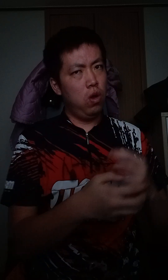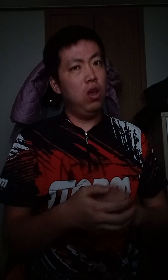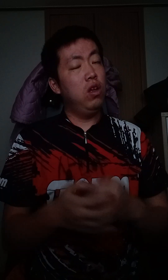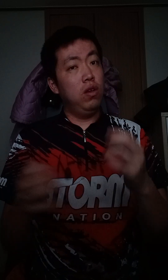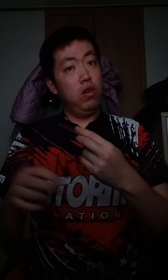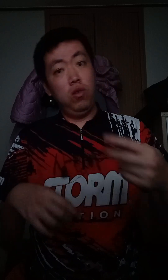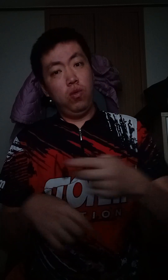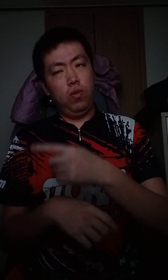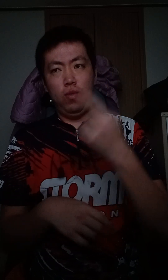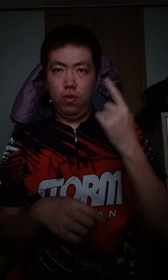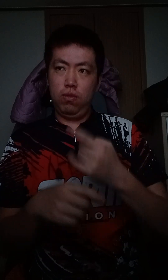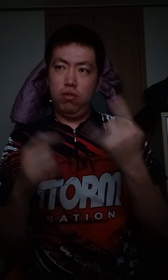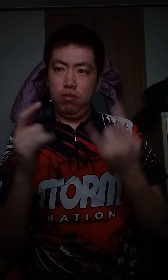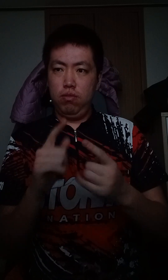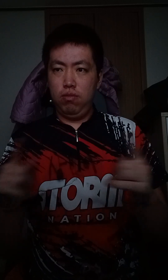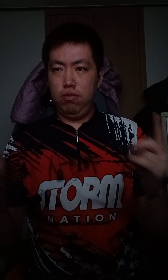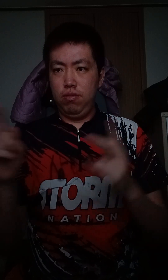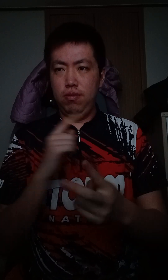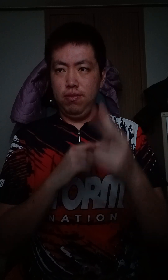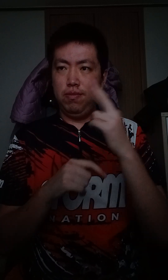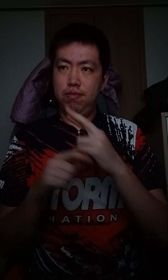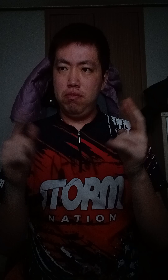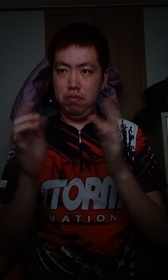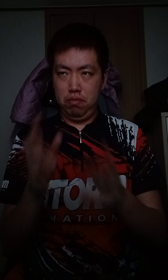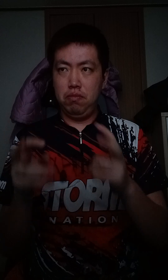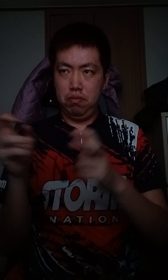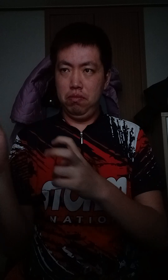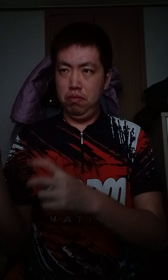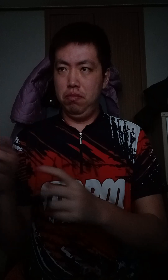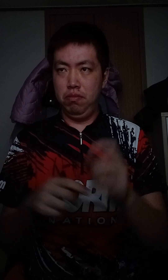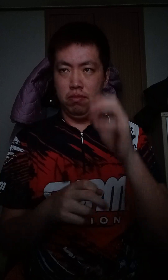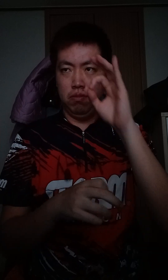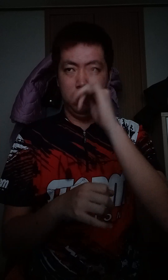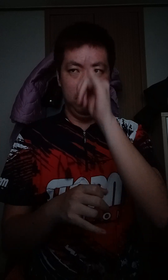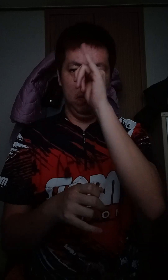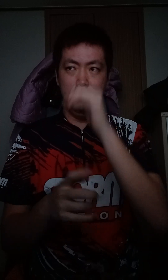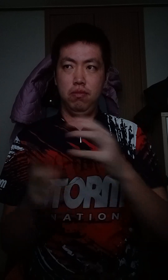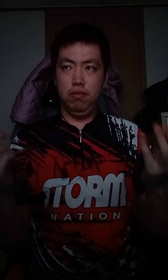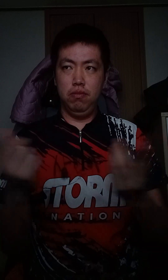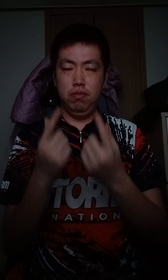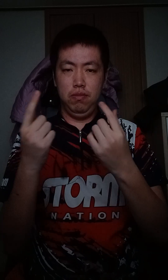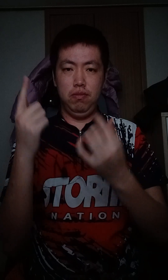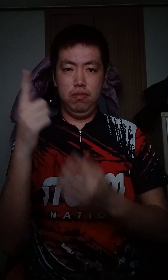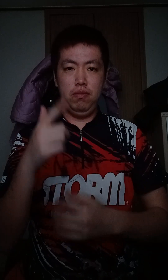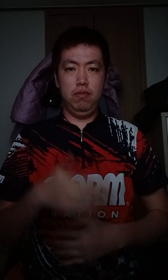회사를 상대로 규정에 맞게 음주 여부를 확인했는지 등을 조사하고 있습니다. YTN 김기수입니다.